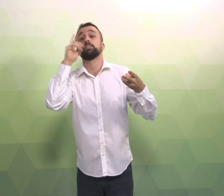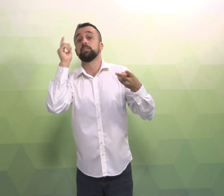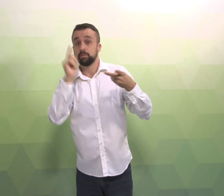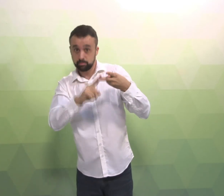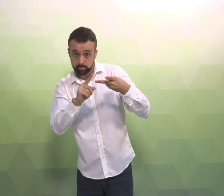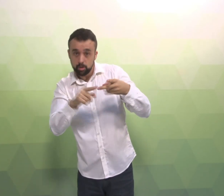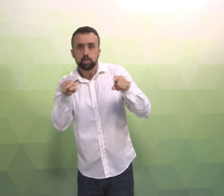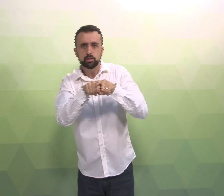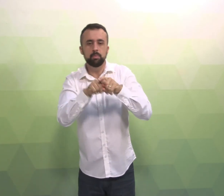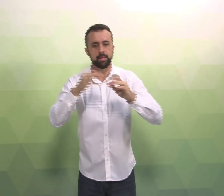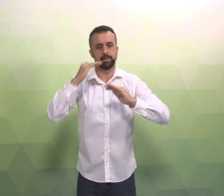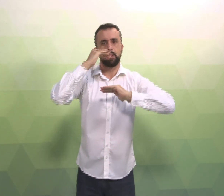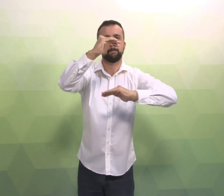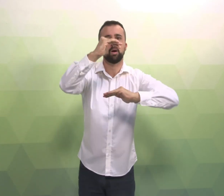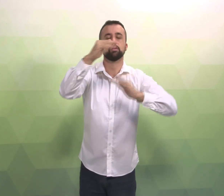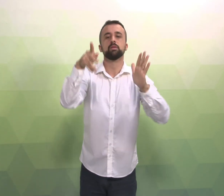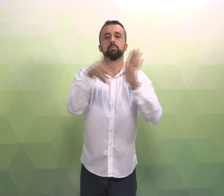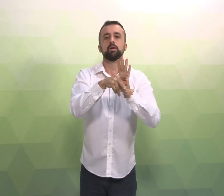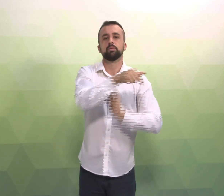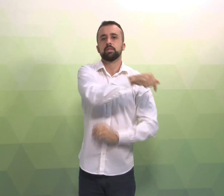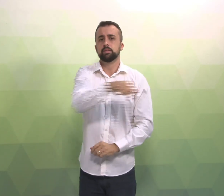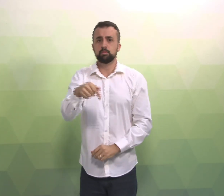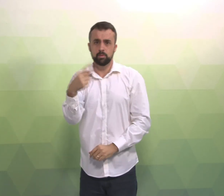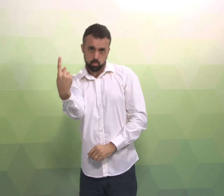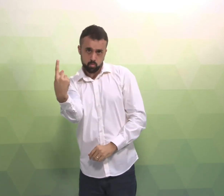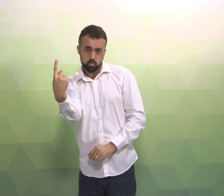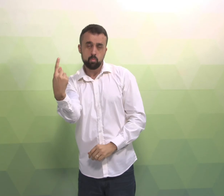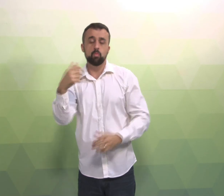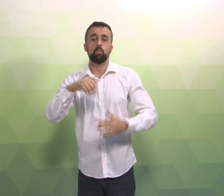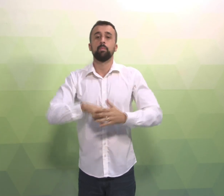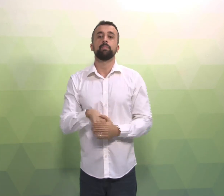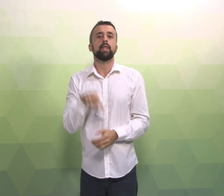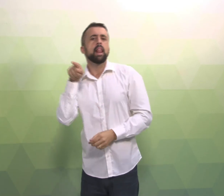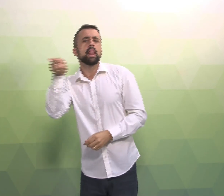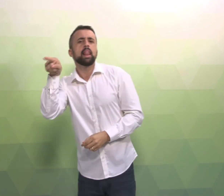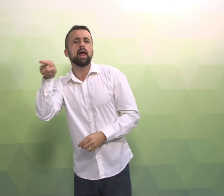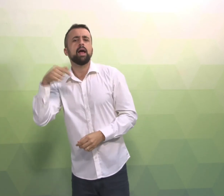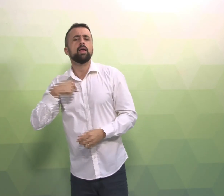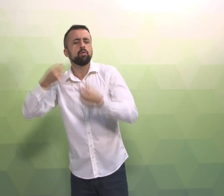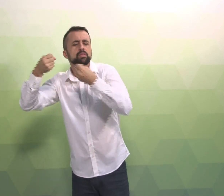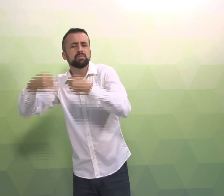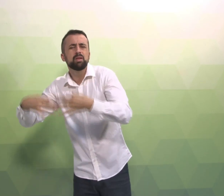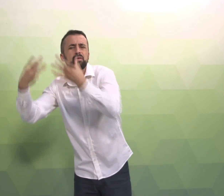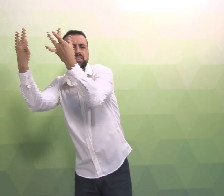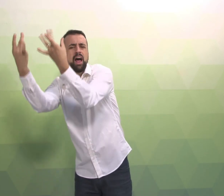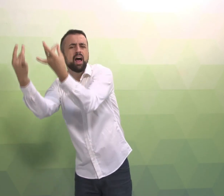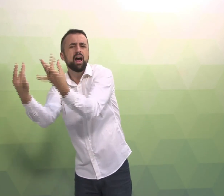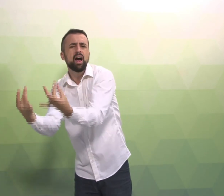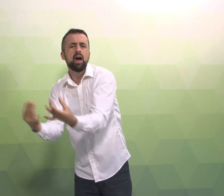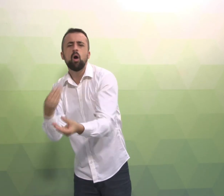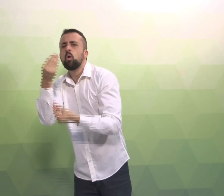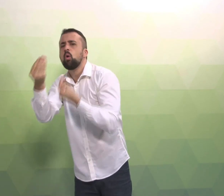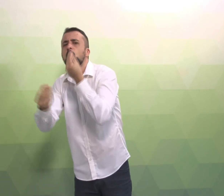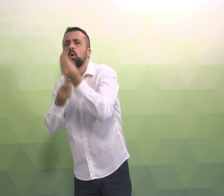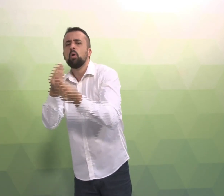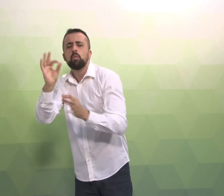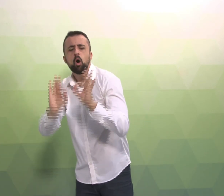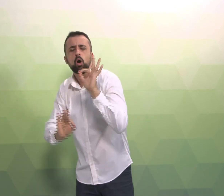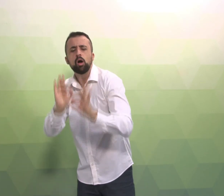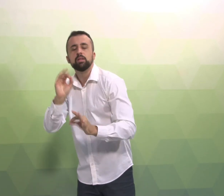Essa atividade também se encontra no box da semana 1. E lá eu explico detalhadamente como fazê-la.